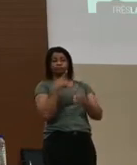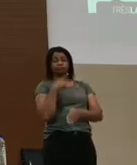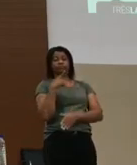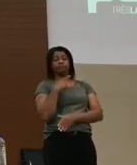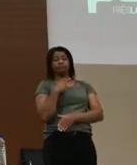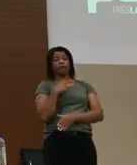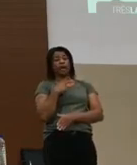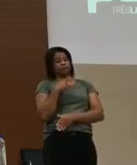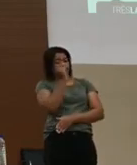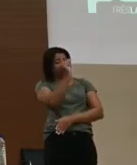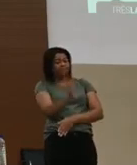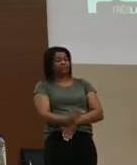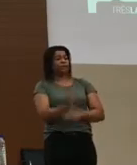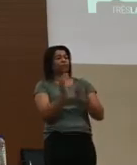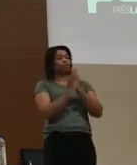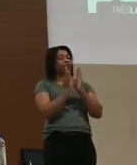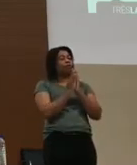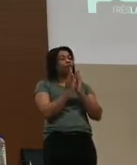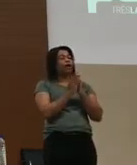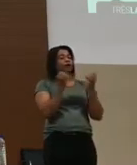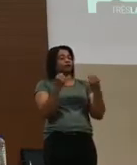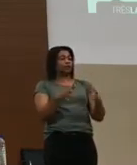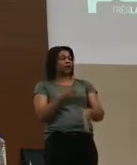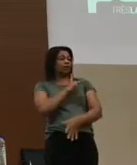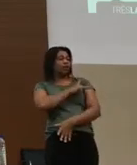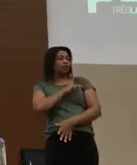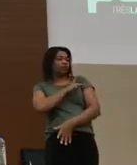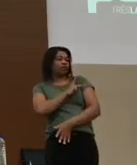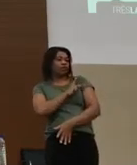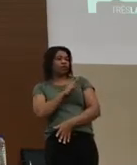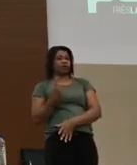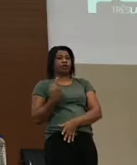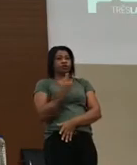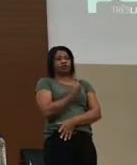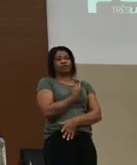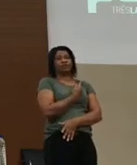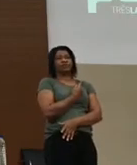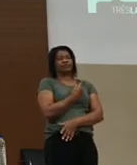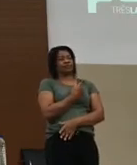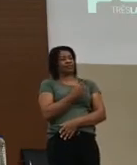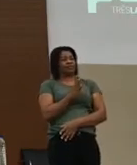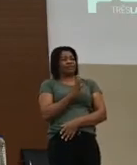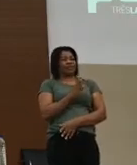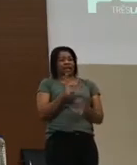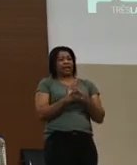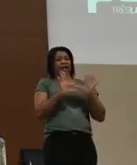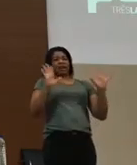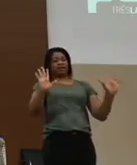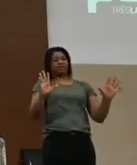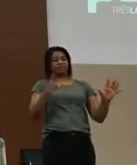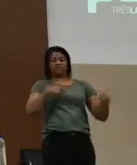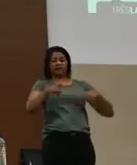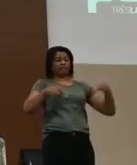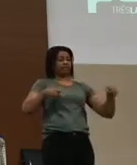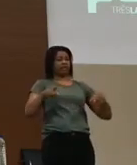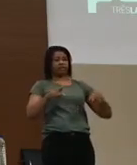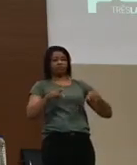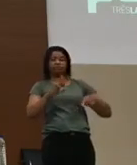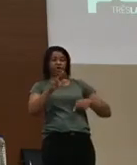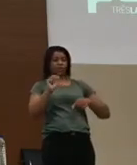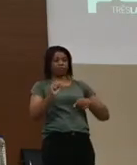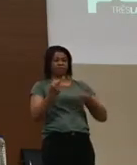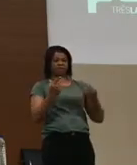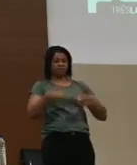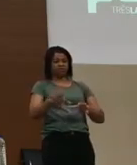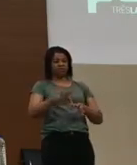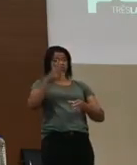não é como quem dá, como o apóstolo Paulo, dá golpe no ar sem objetivo, de qualquer maneira. Oração não é loteria. Quem sabe